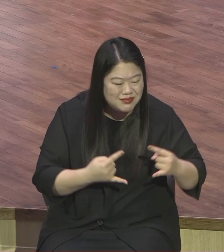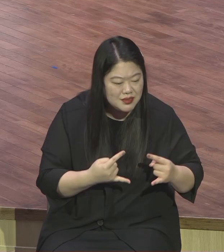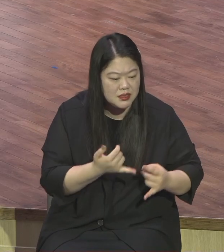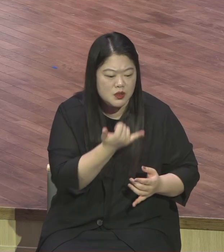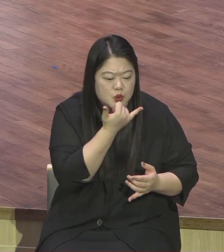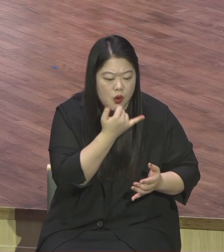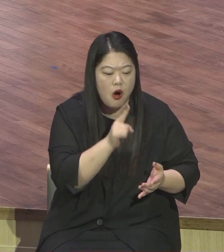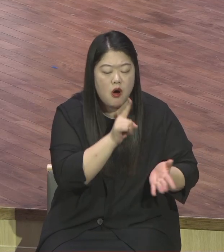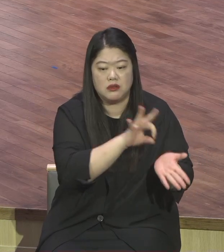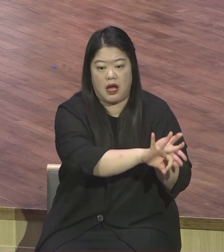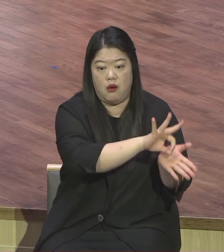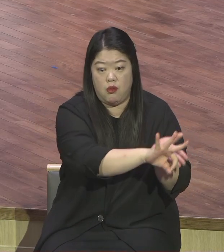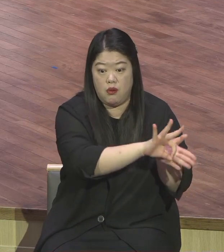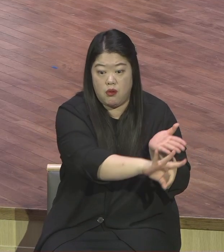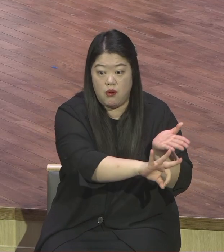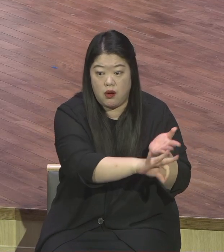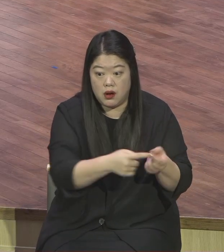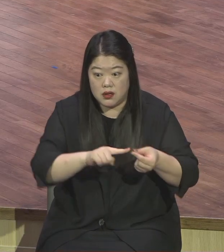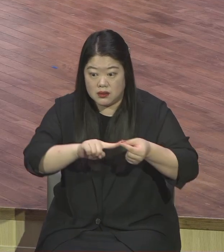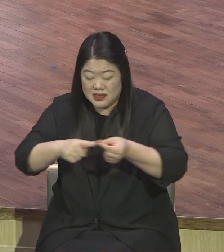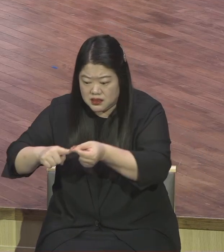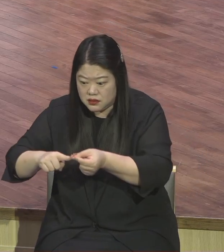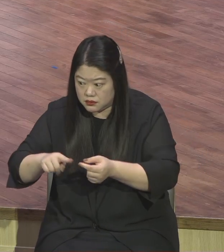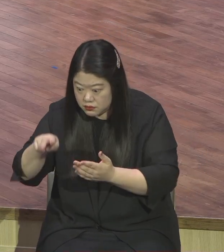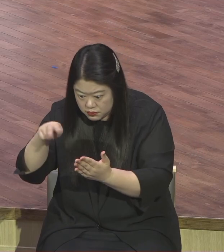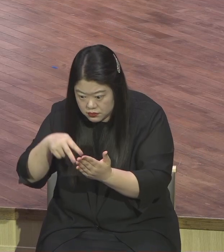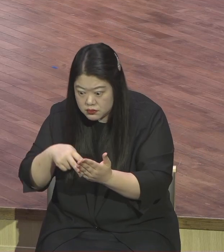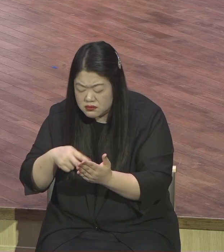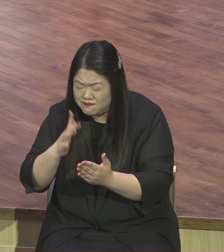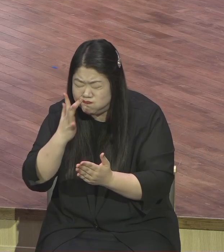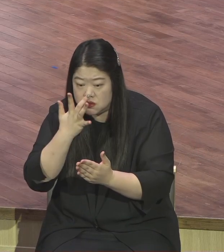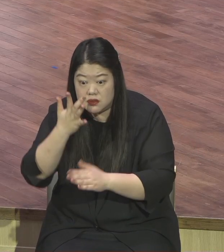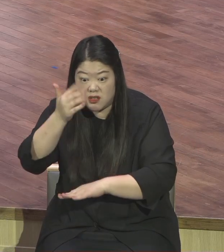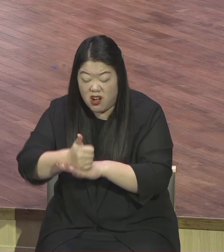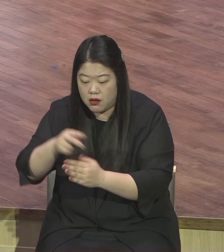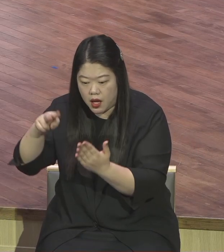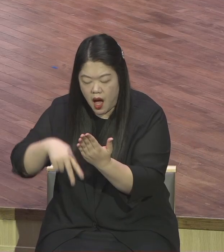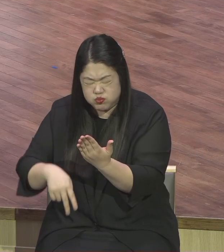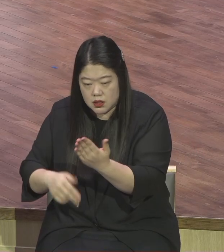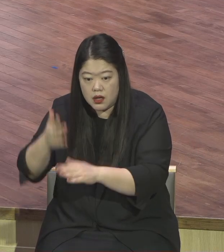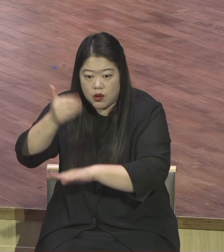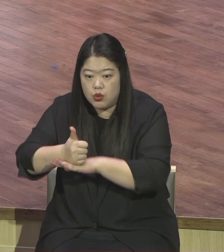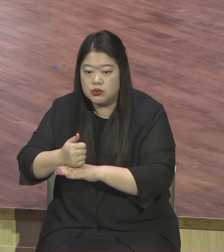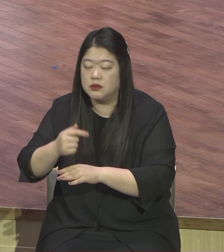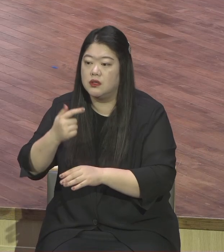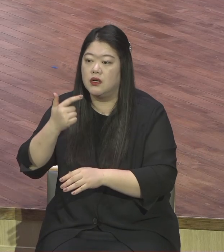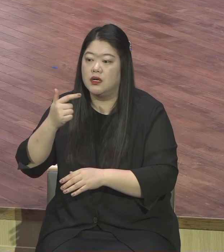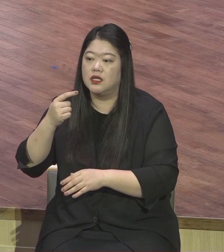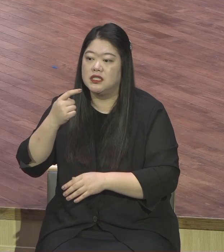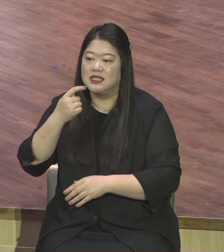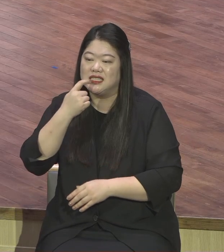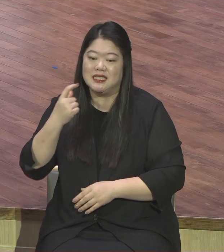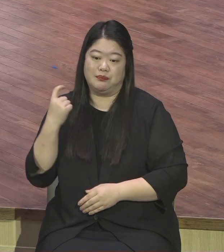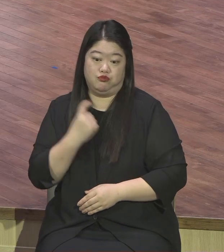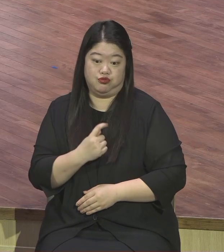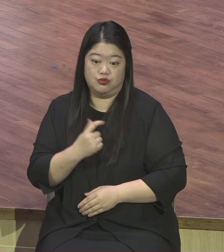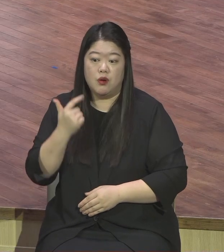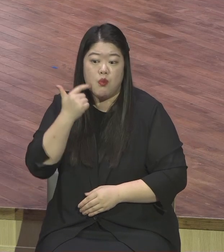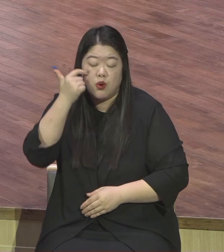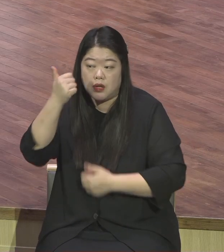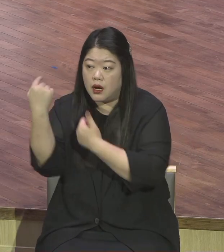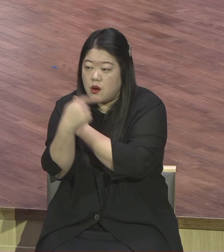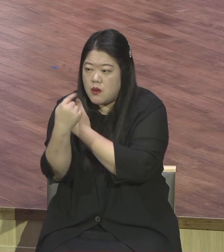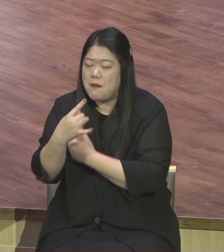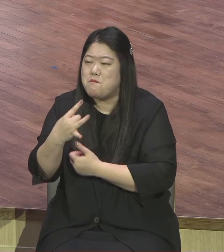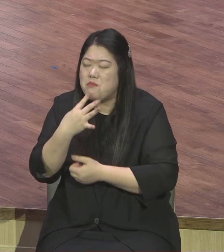가고 있는지 아무도 모르는 겁니다. 그래서 루터는 신부였습니다. 루터가